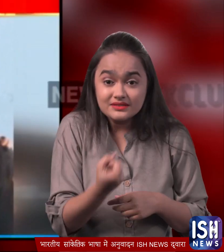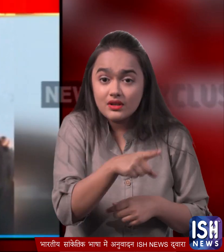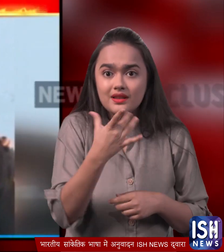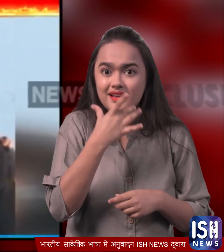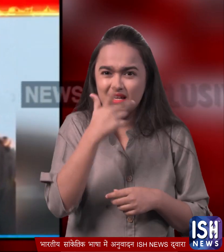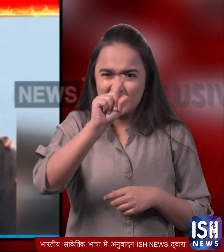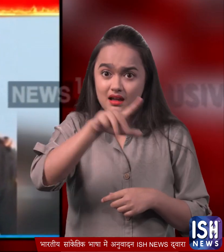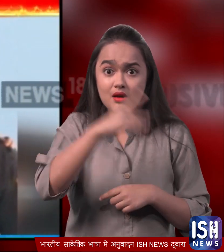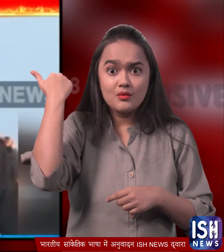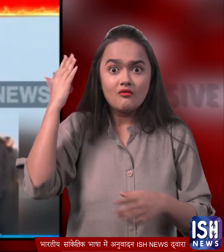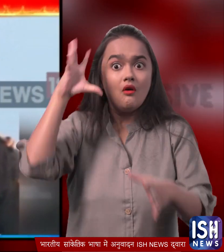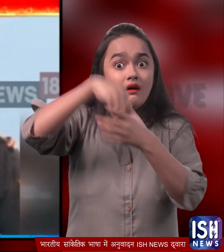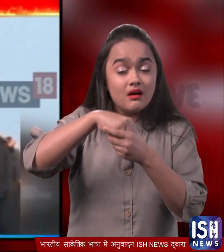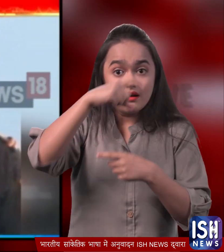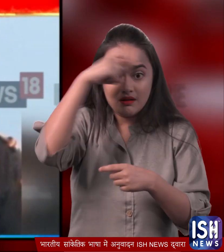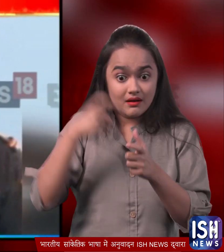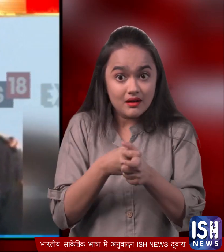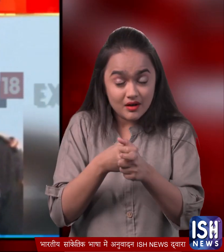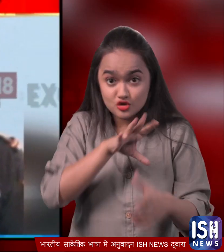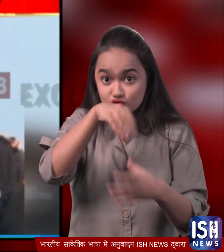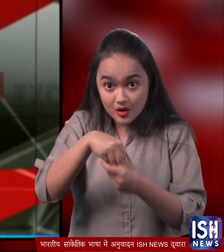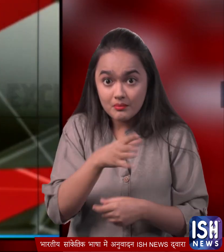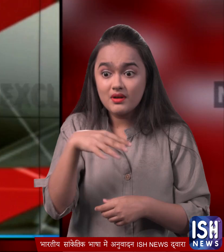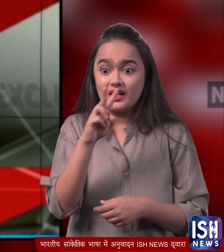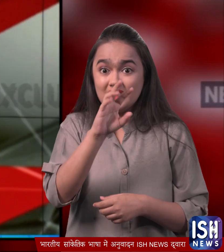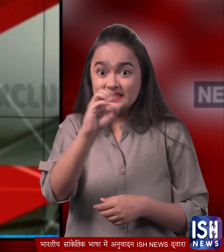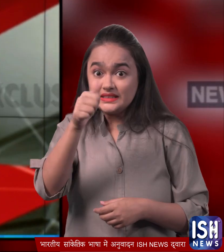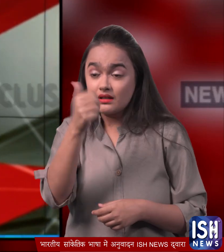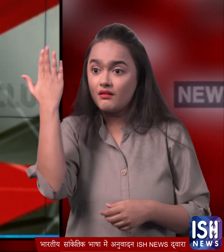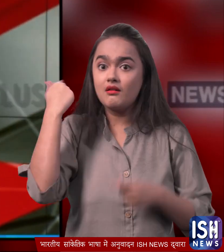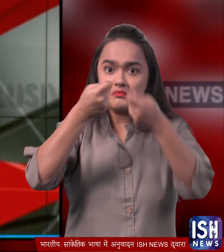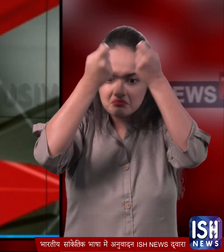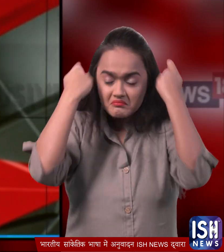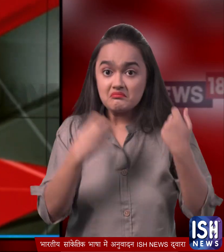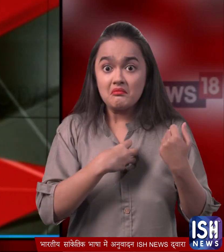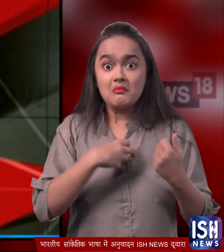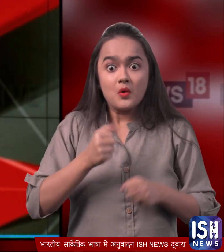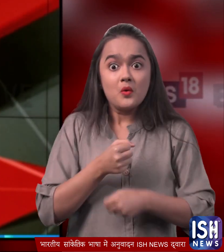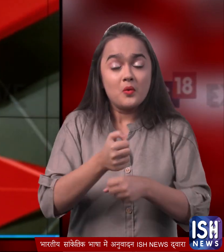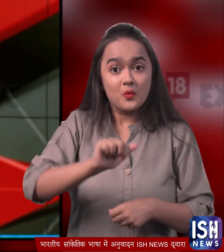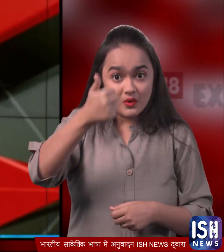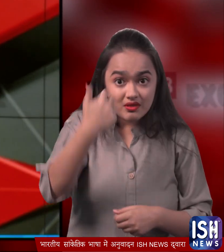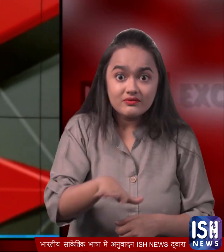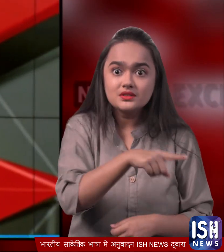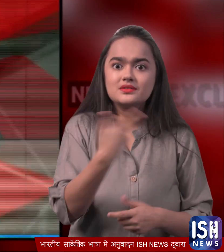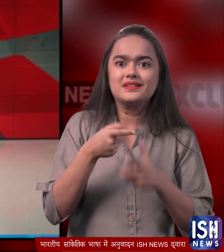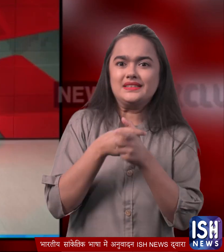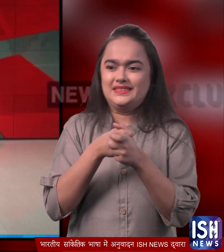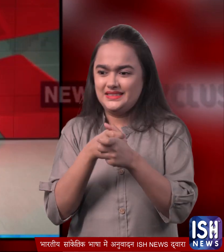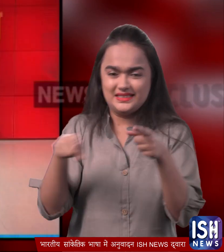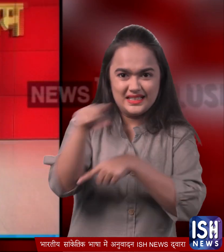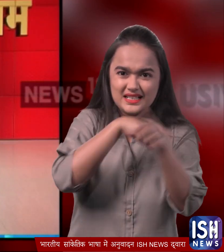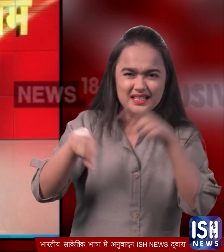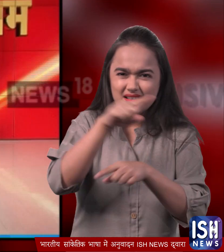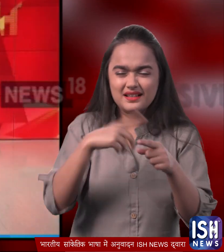जसविंदर ने 18 साल की उम्र में आर्मी ज्वाइन कर ली थी और उन्हें 2006 में सेना मेडल से सम्मानित किया गया था। आतंकियों के साथ